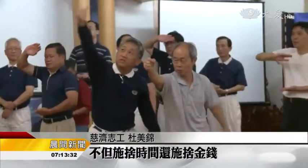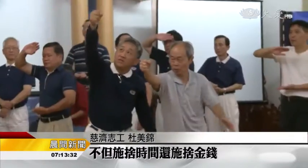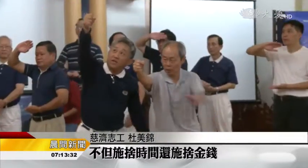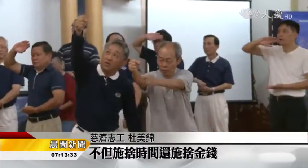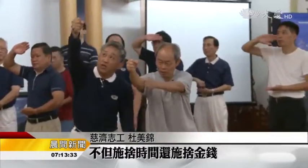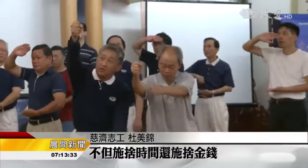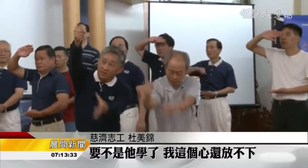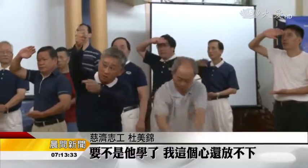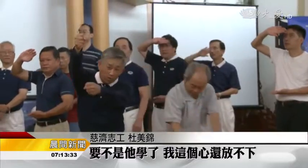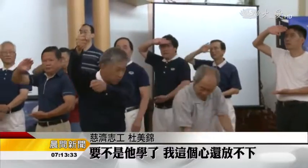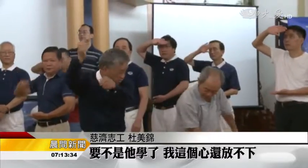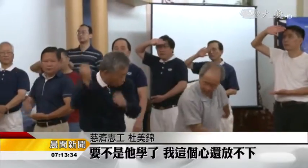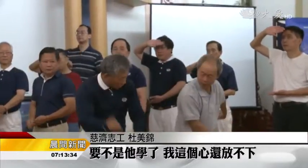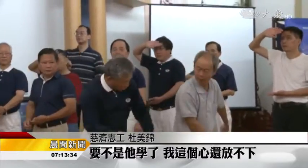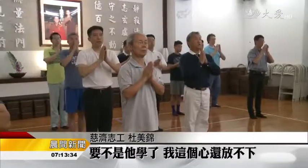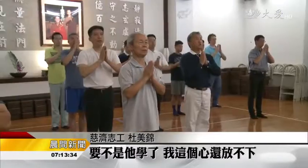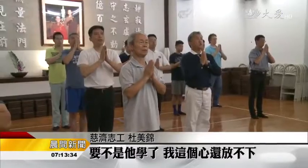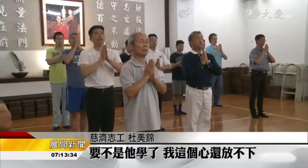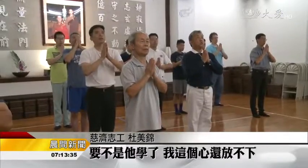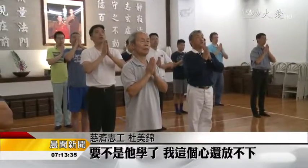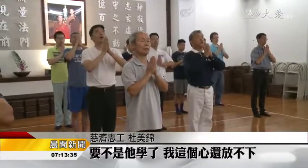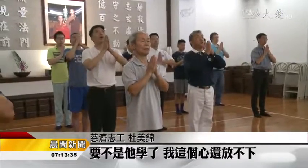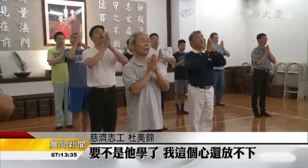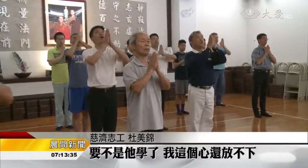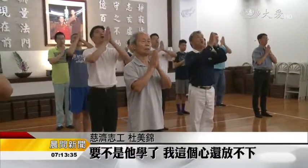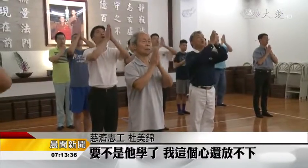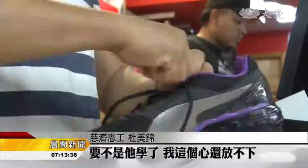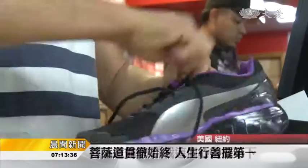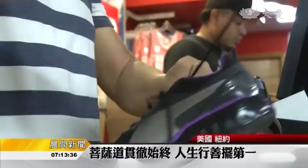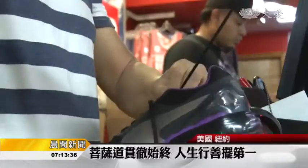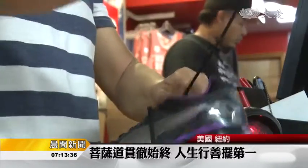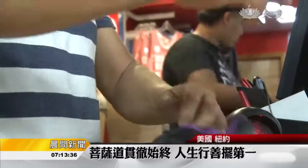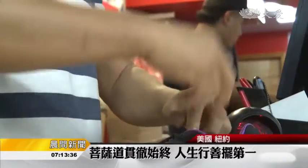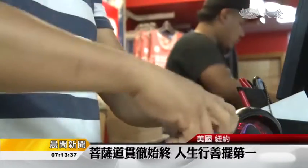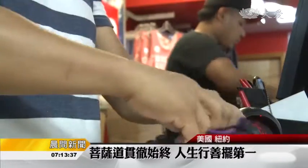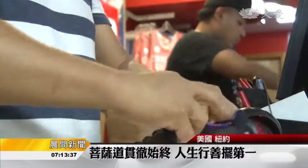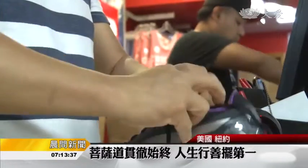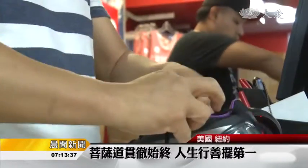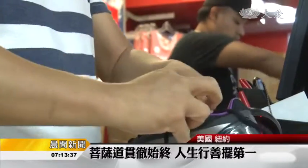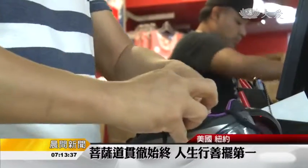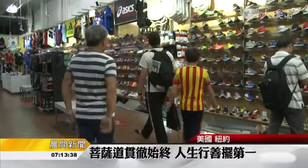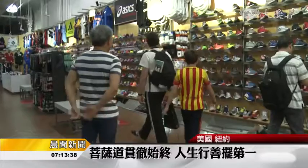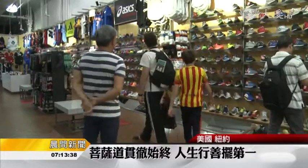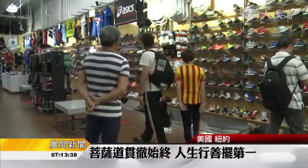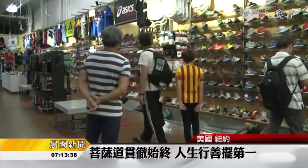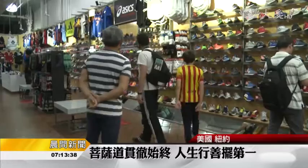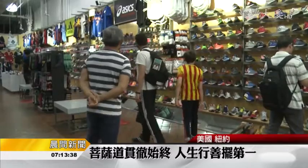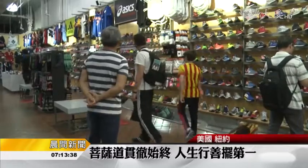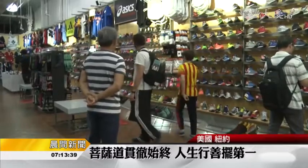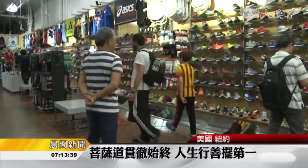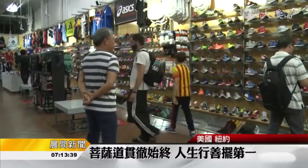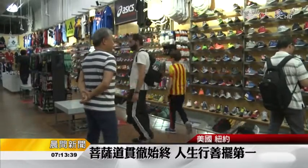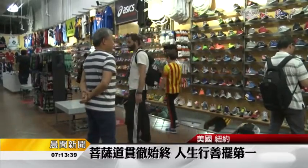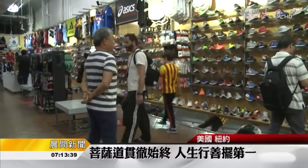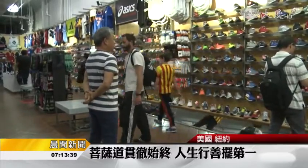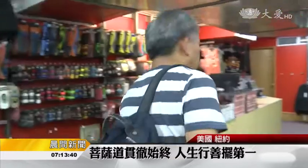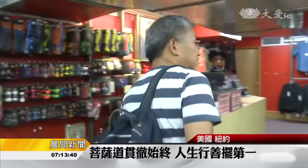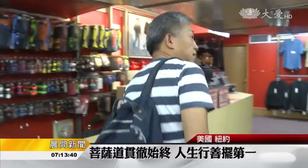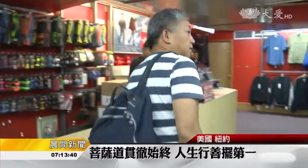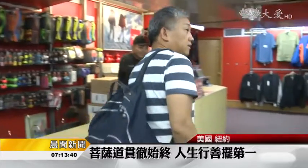要不是他学了我这个心还放不下他是运动用品店的老板但常常为了做慈祭式再忙都